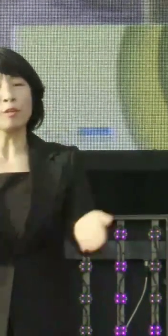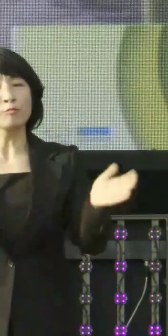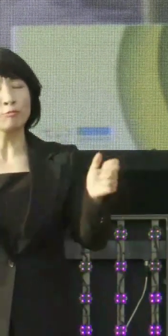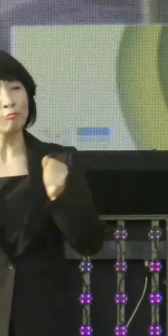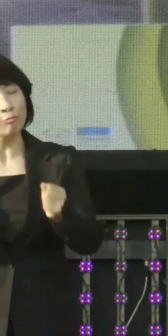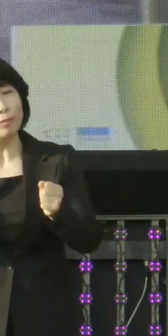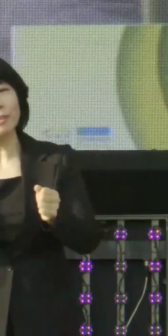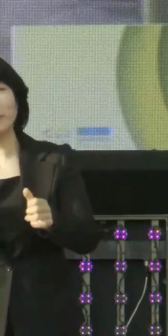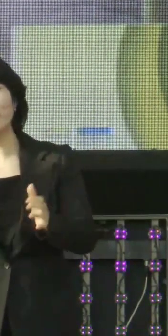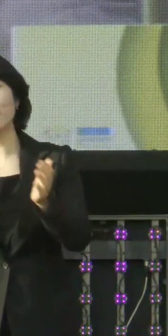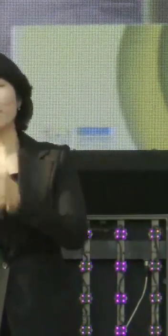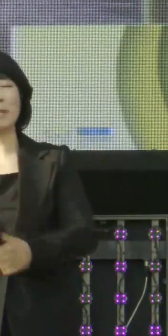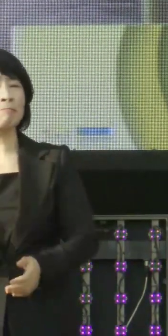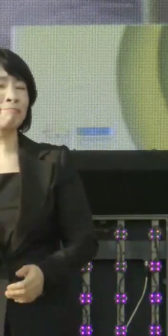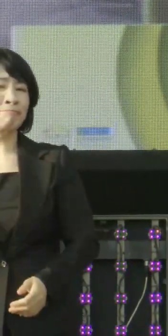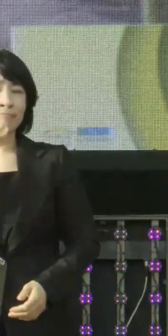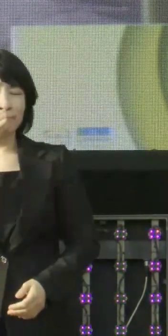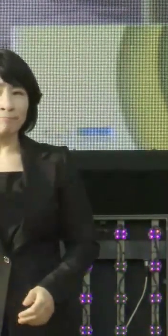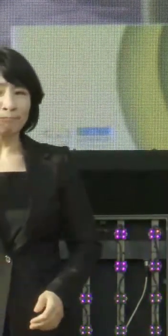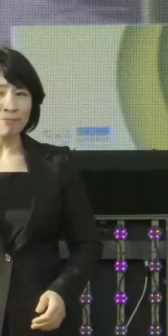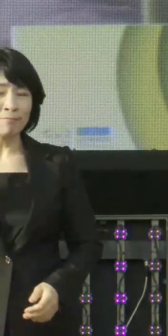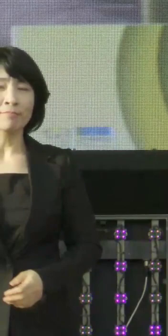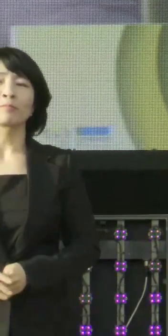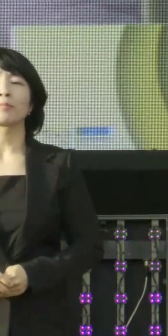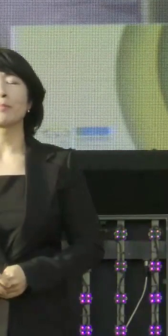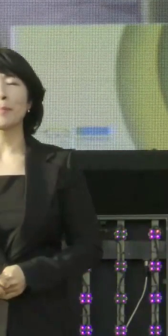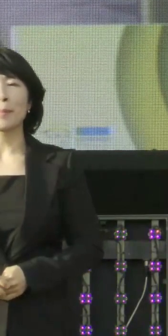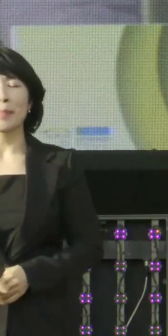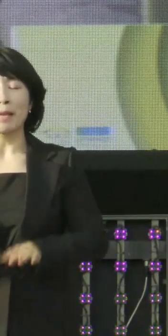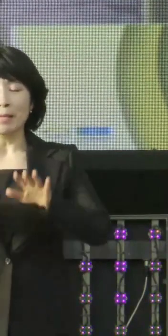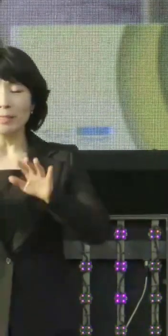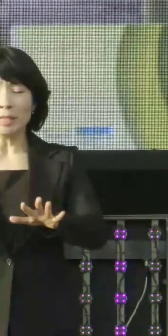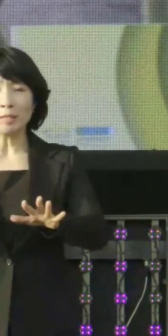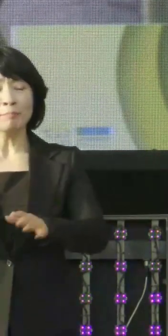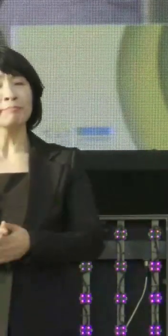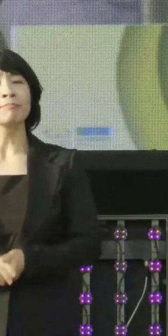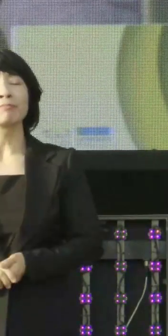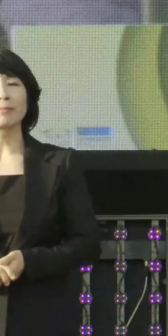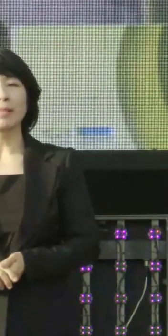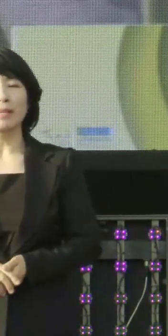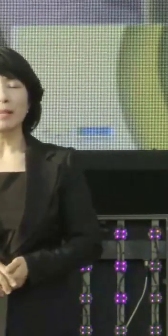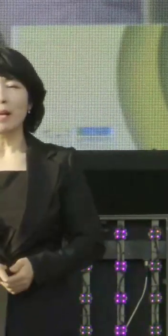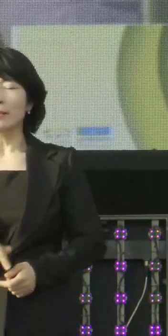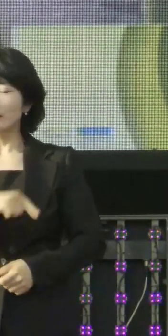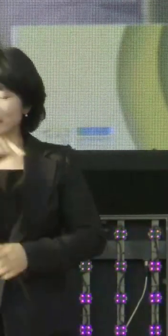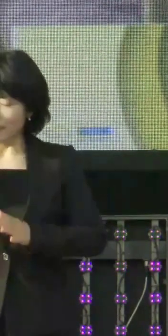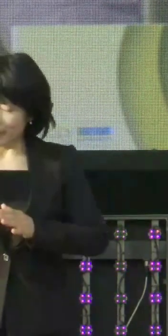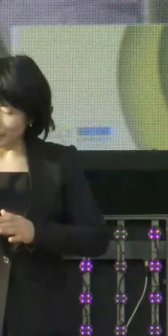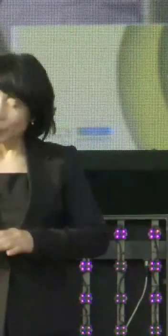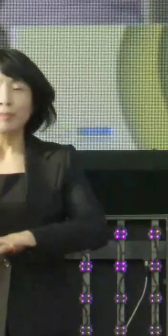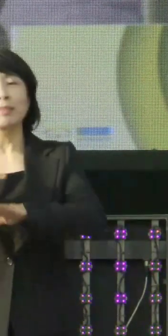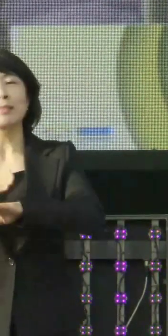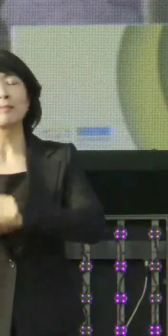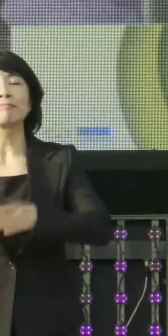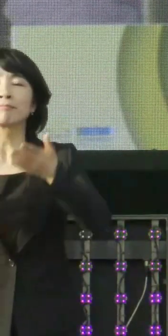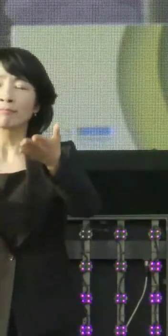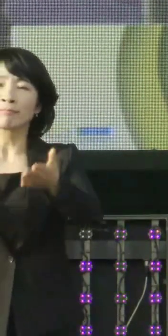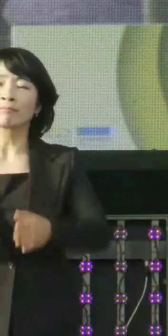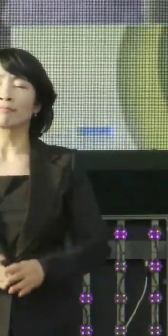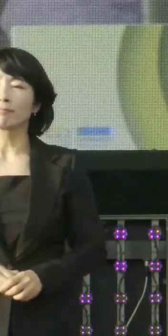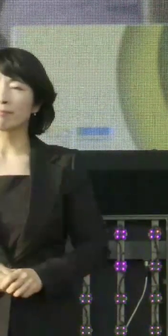있었기에 가능했다고 저는 생각합니다. 이 자리를 빌려 깊은 감사의 말씀을